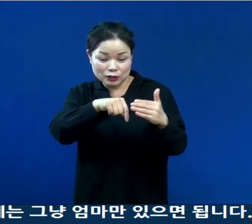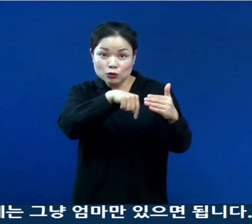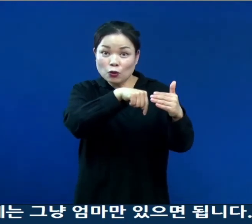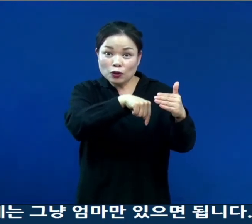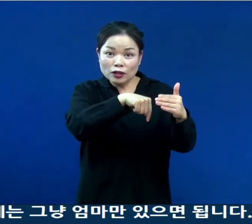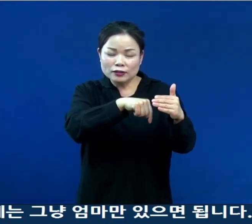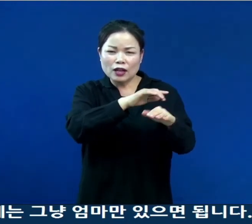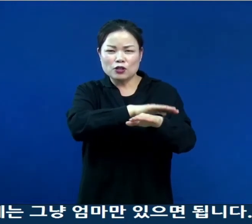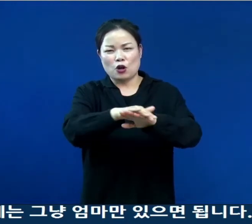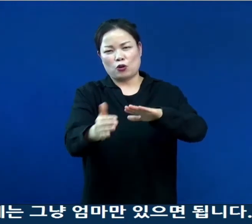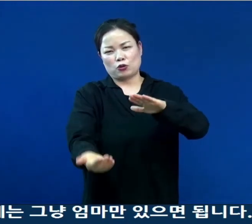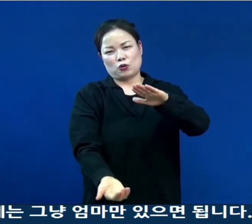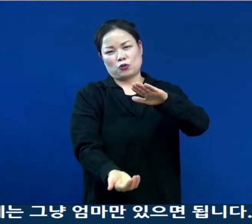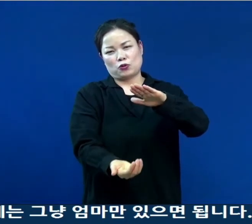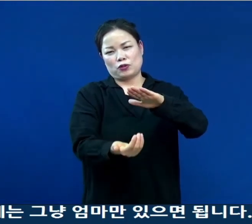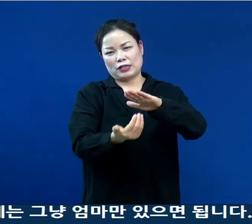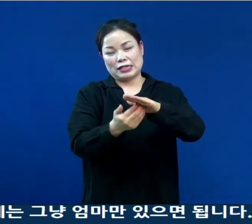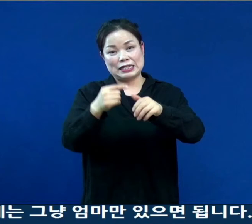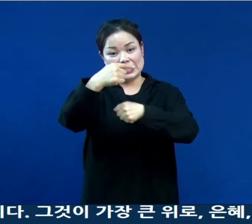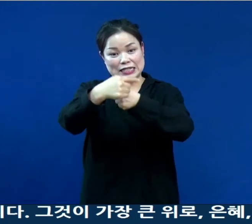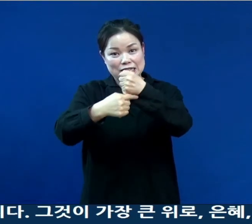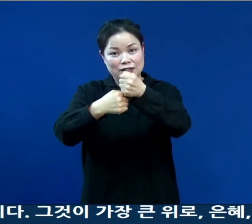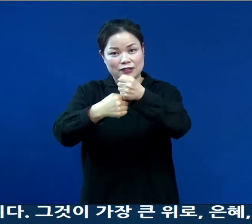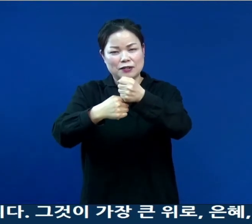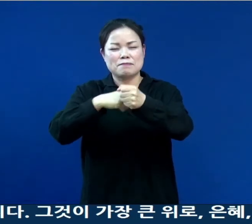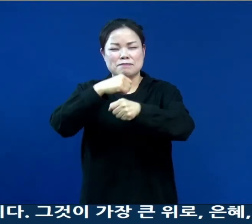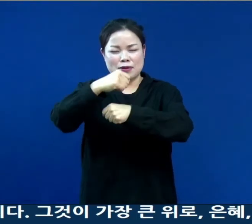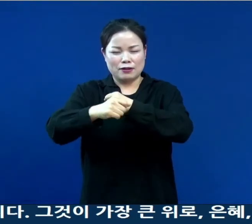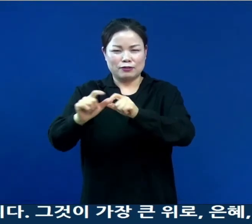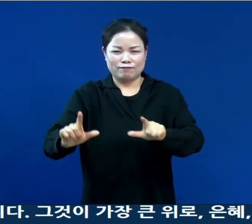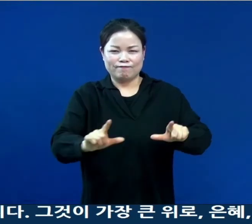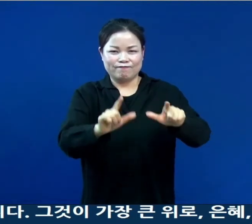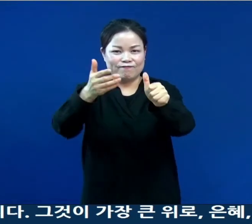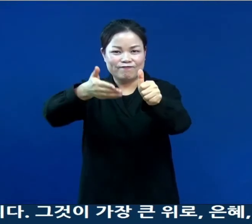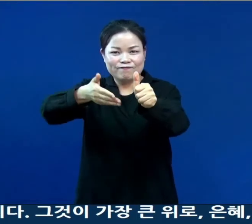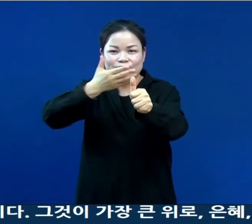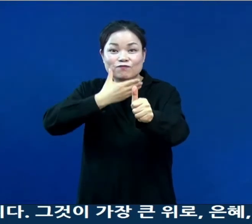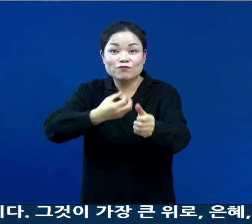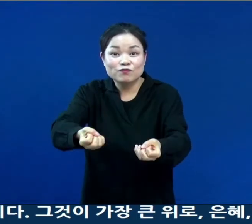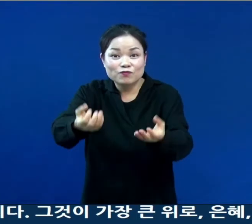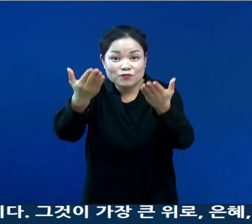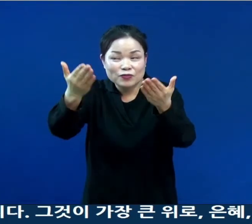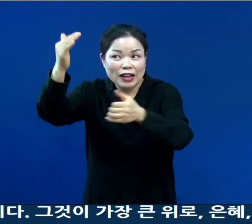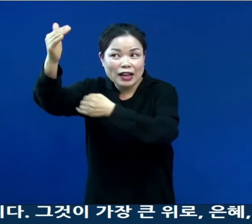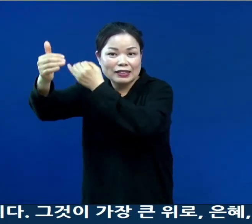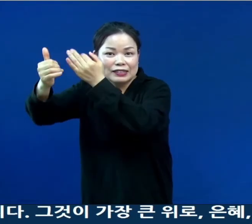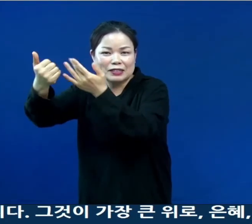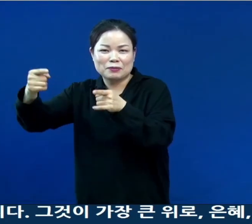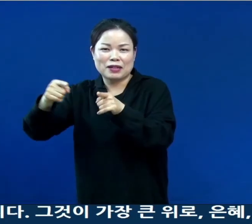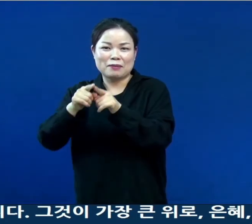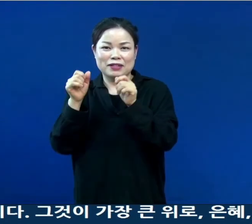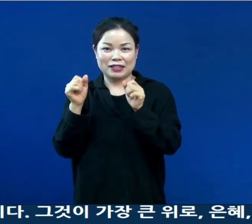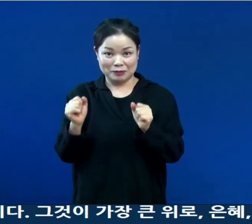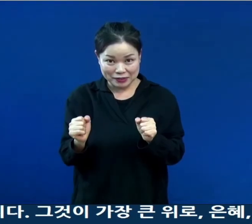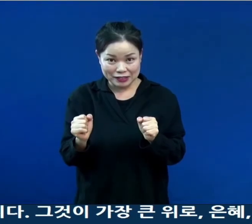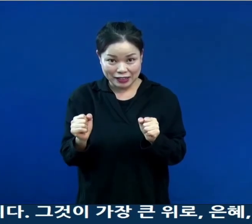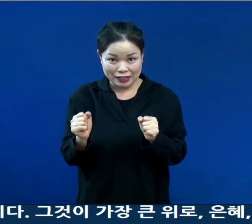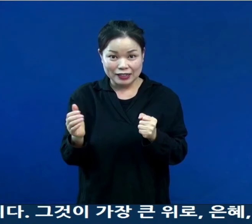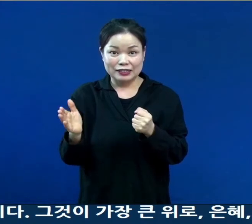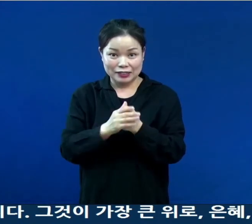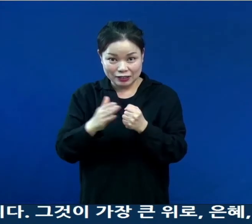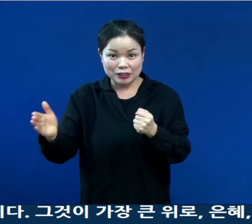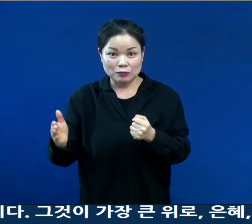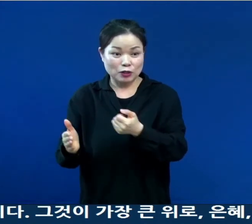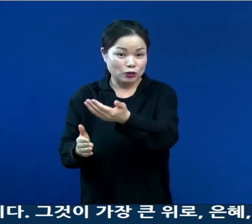속에서 형통의 한 해를 마음껏 누리시기를 축복합니다. 하나님이 함께 하십니다. 그렇기